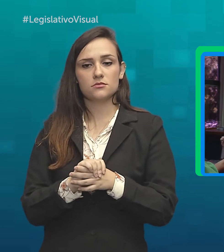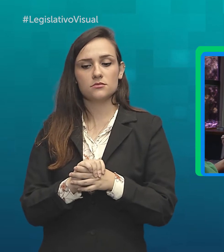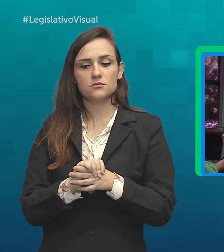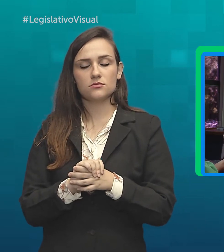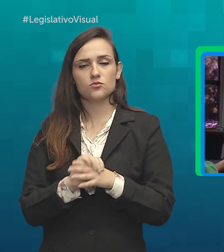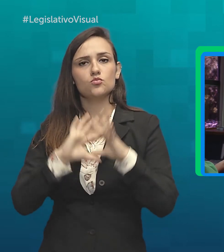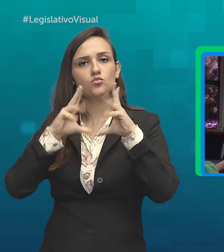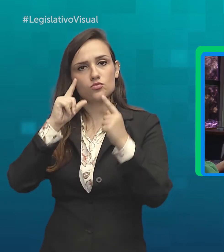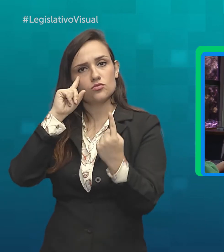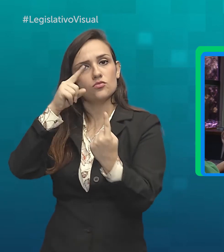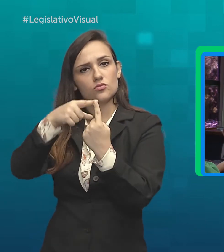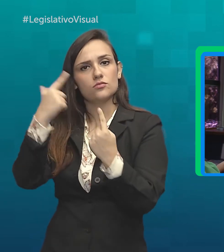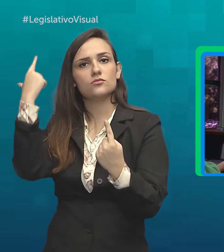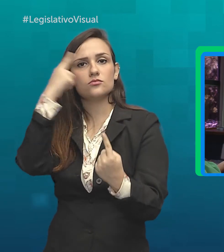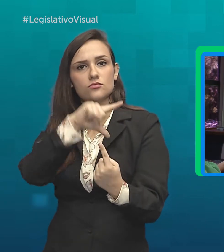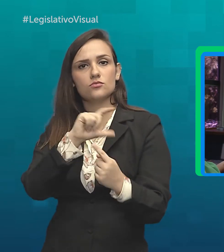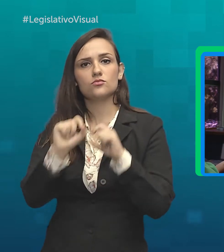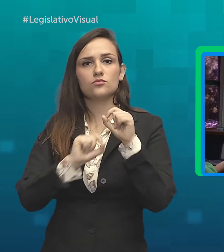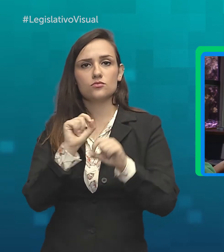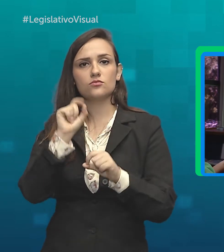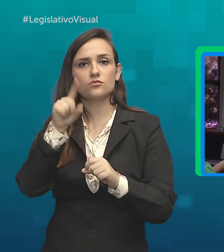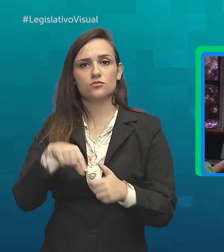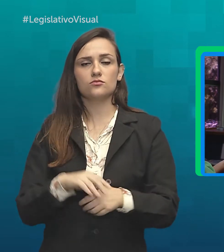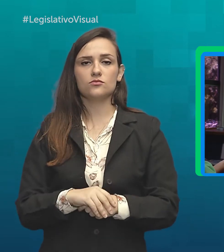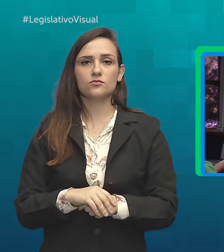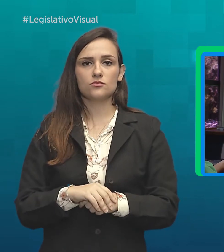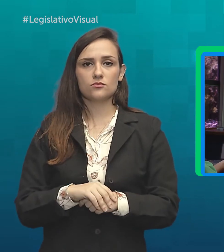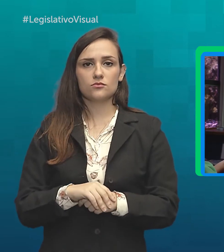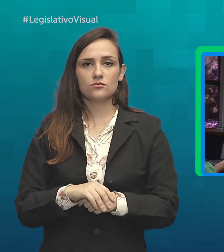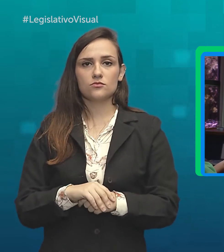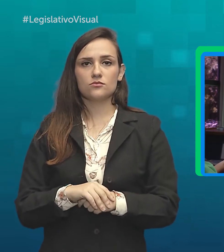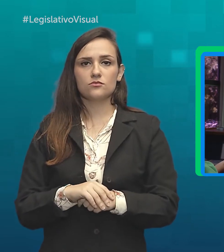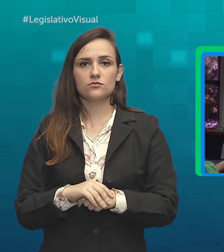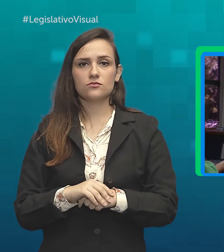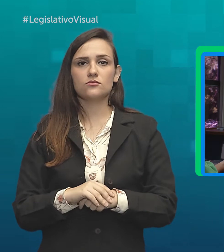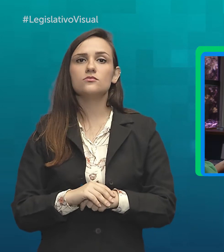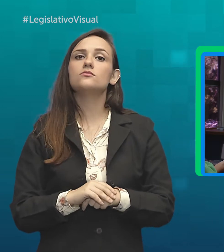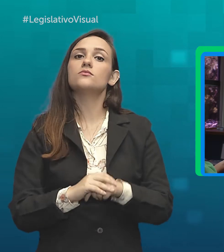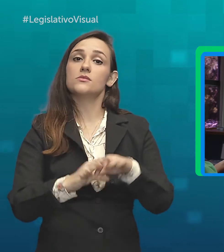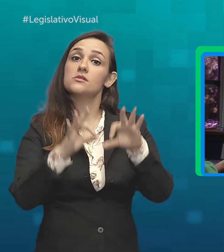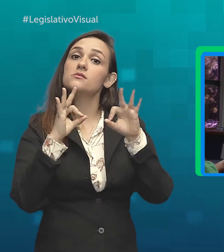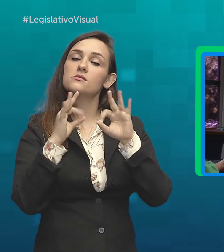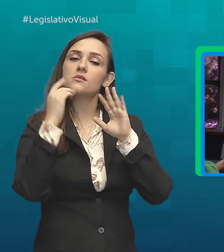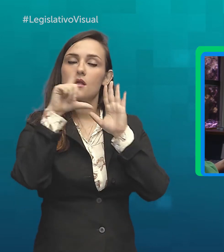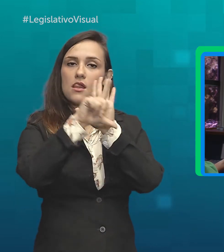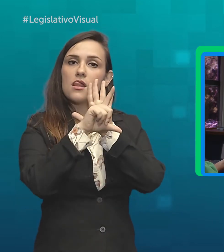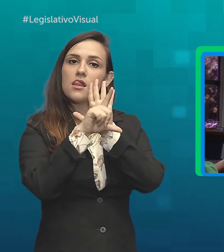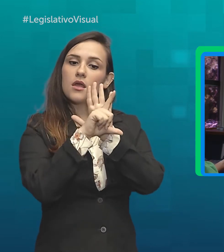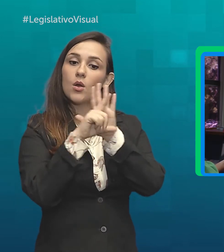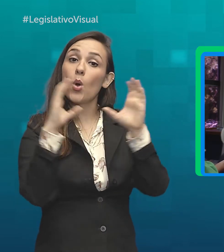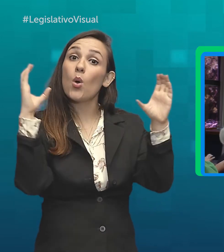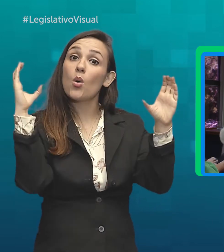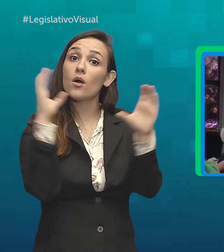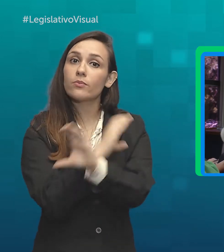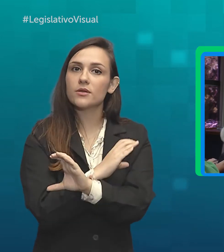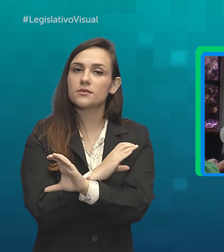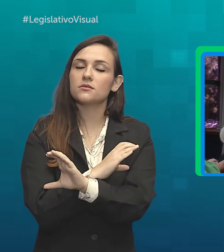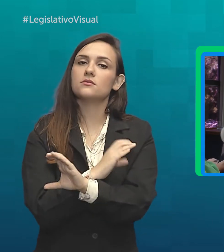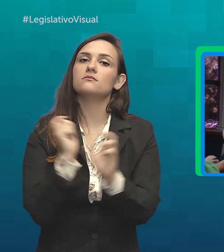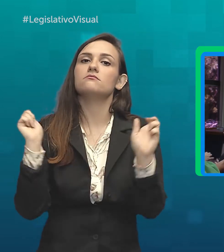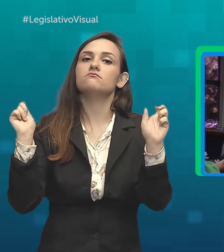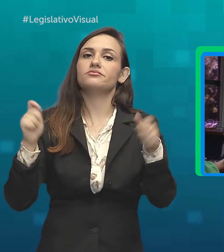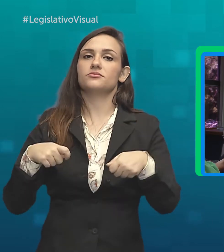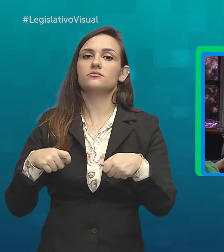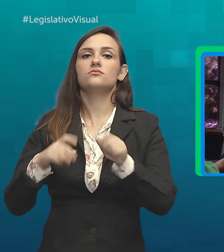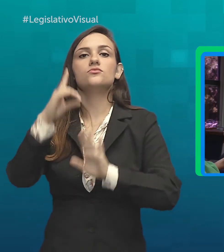que os objetivos sejam alcançados, que é a lei ser executada de forma plena e permitir